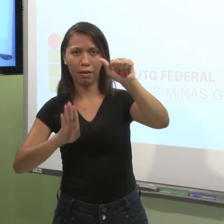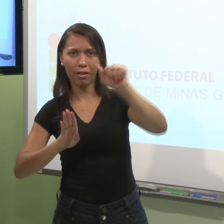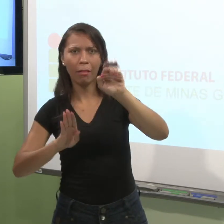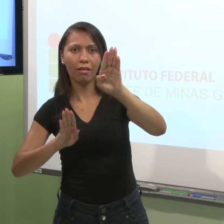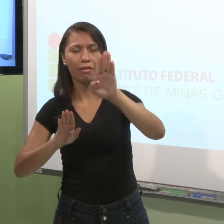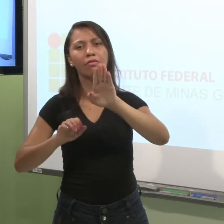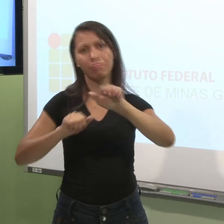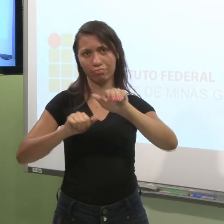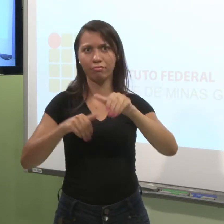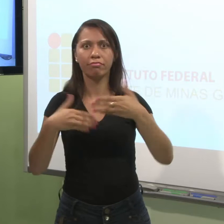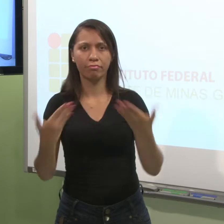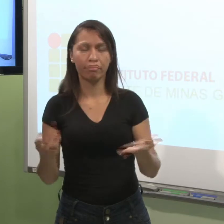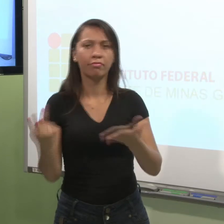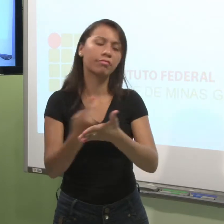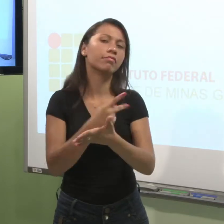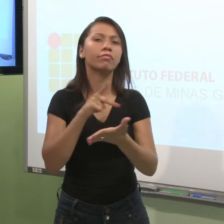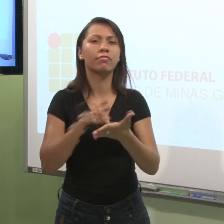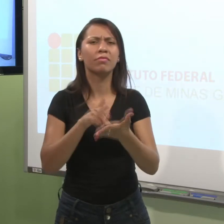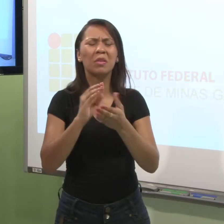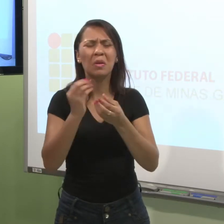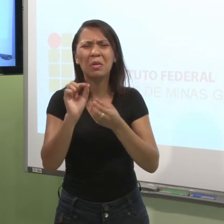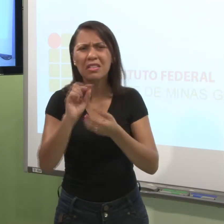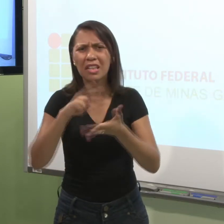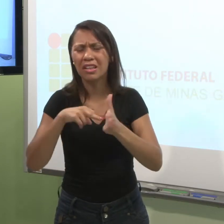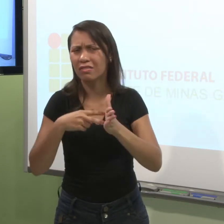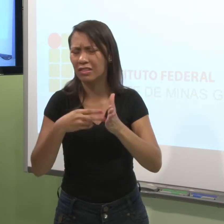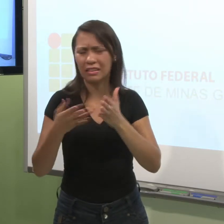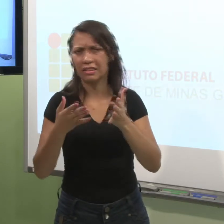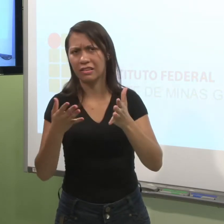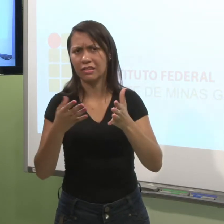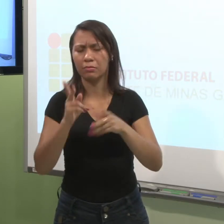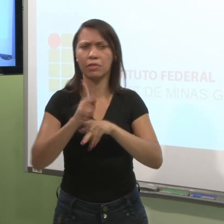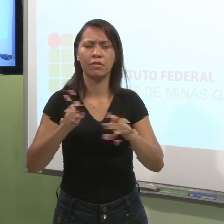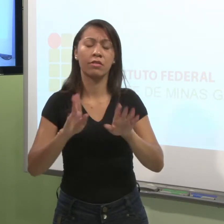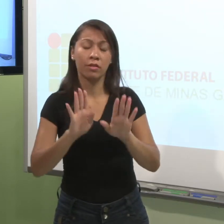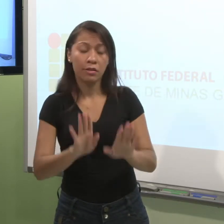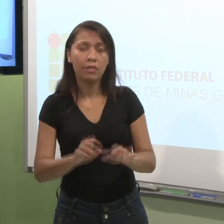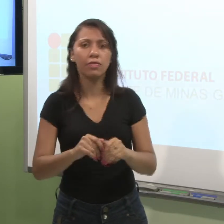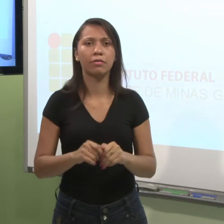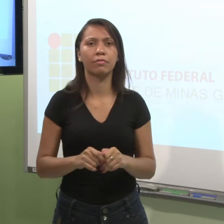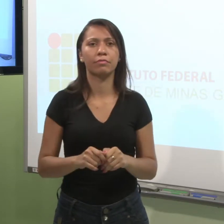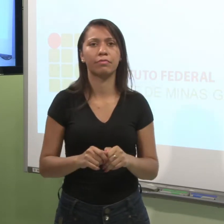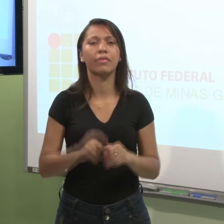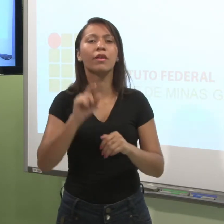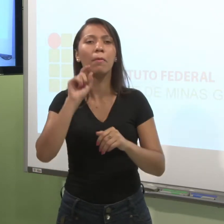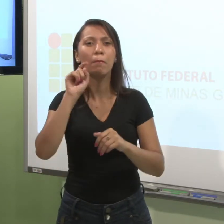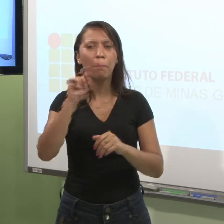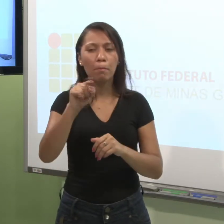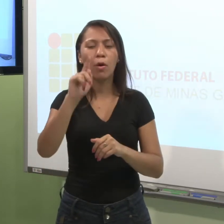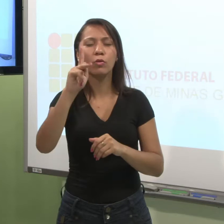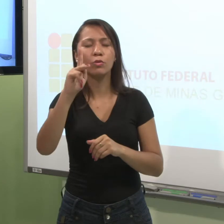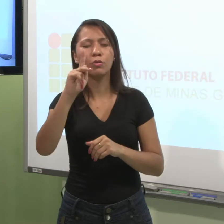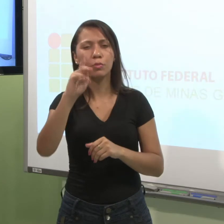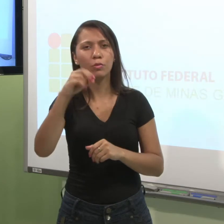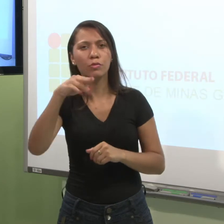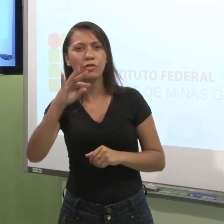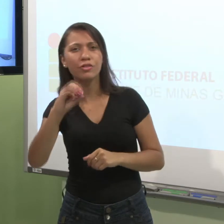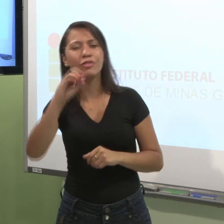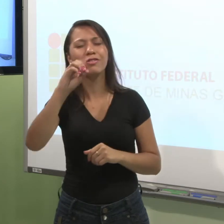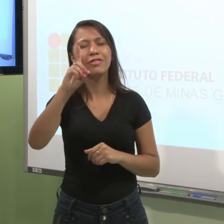ponto de inserção. O que é isso, professora? Ponto de inserção é aquela barra vertical que fica